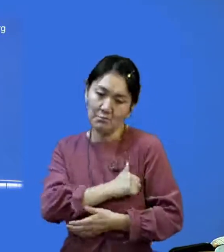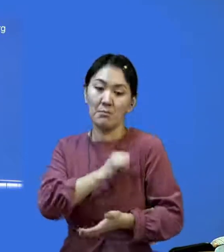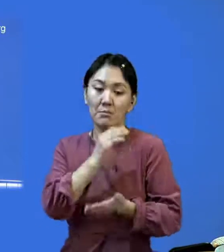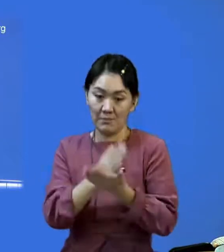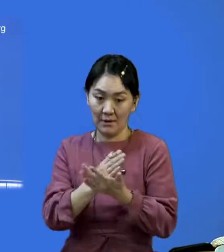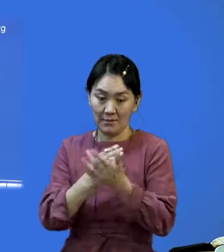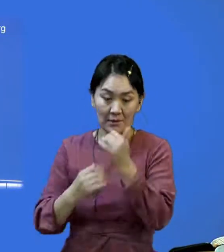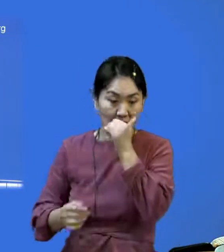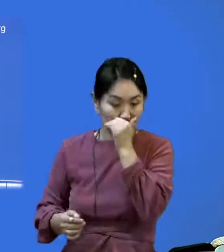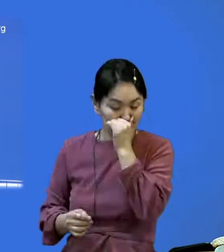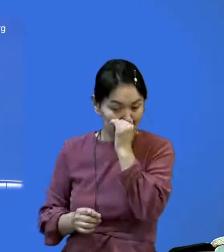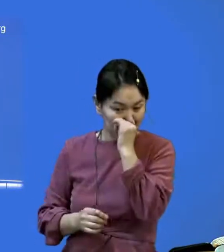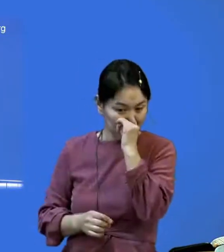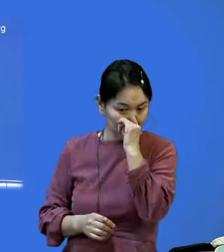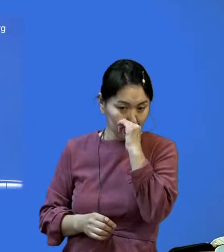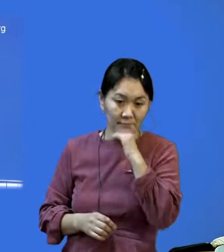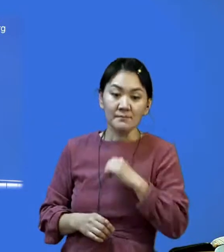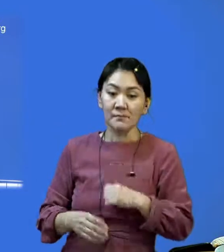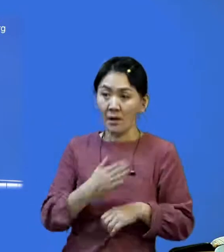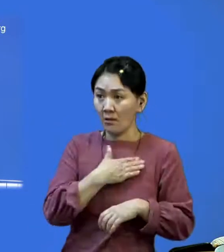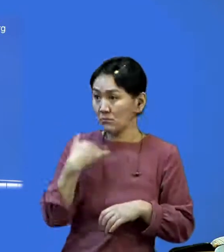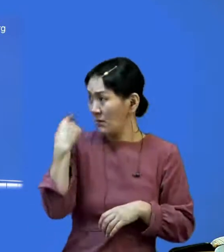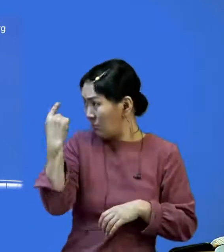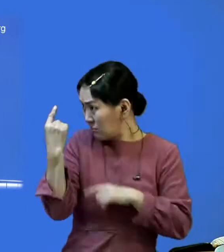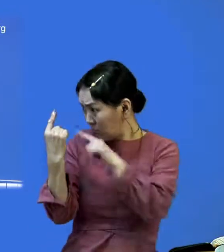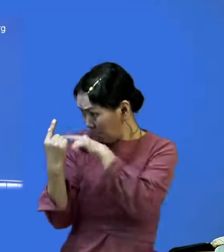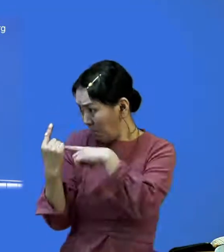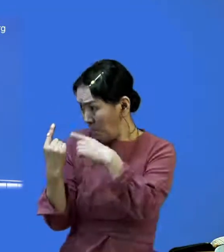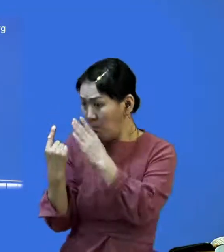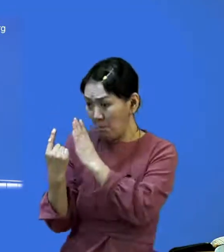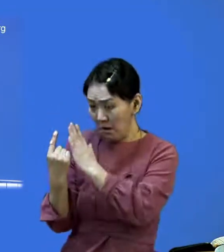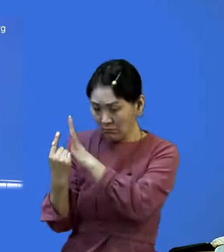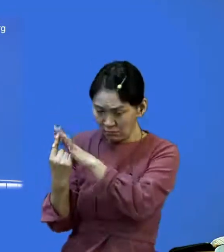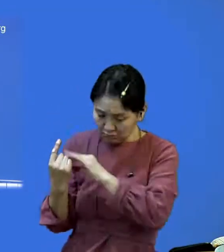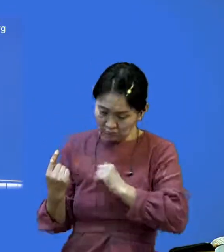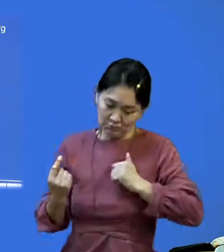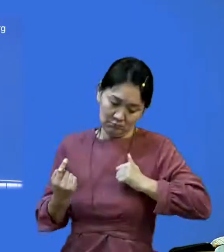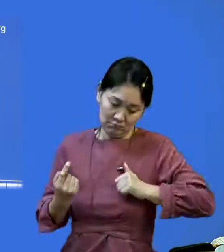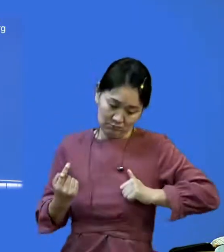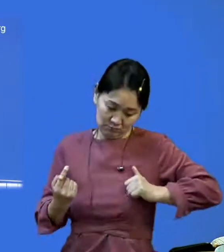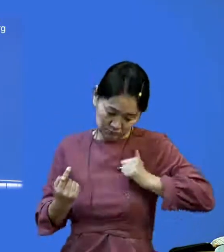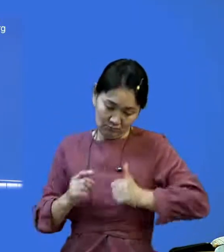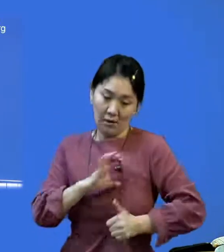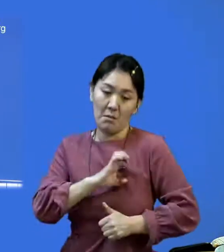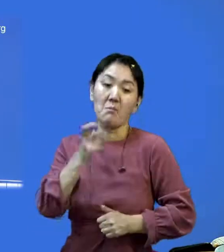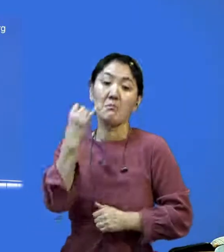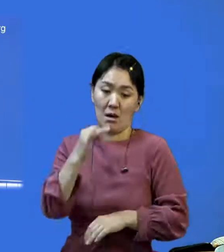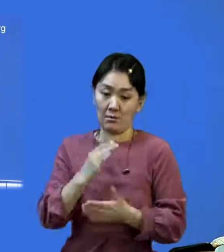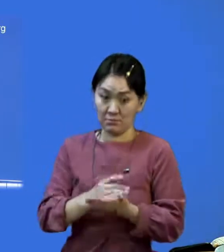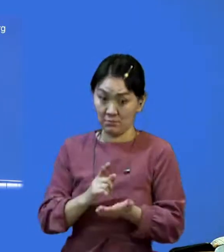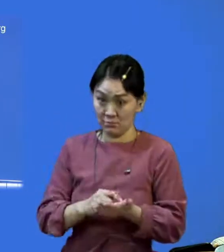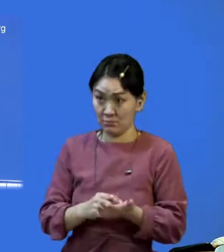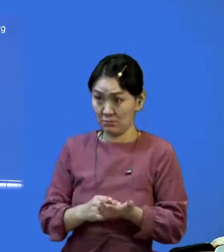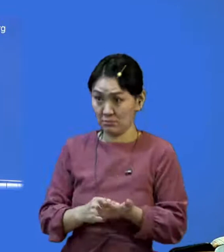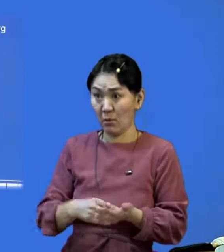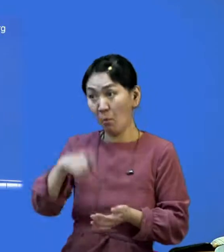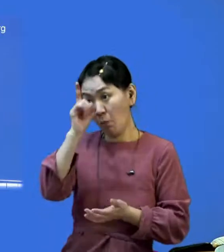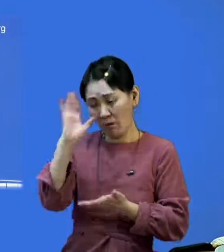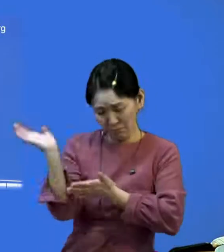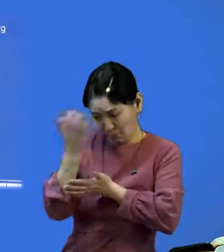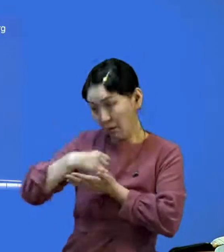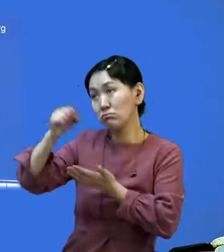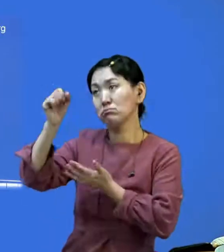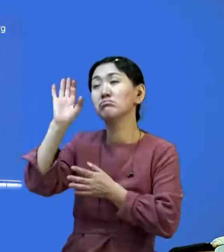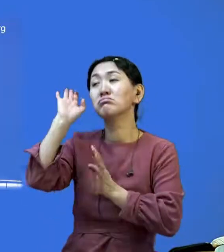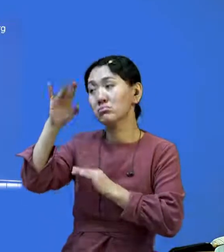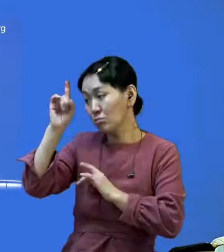байна. Эзэн ганцаар, эзэн ганцхан эзнээр л сэтгэл хангалуун байна. Бүгдийг аваа явуусан ч